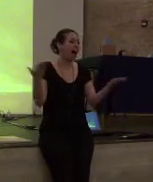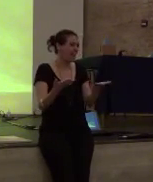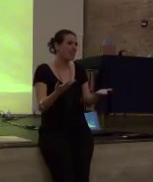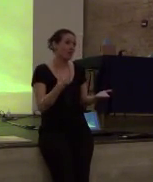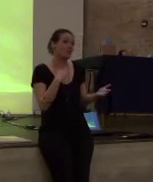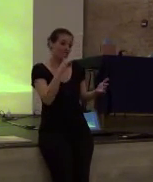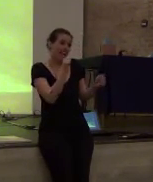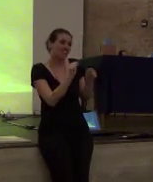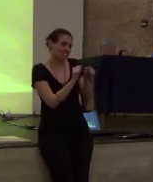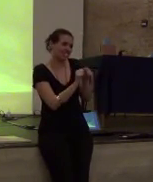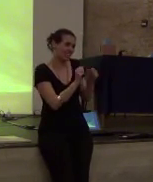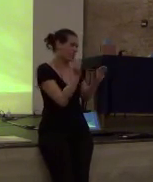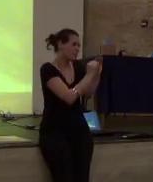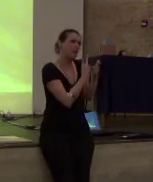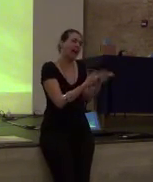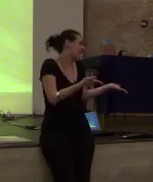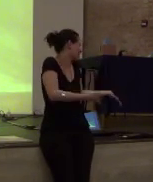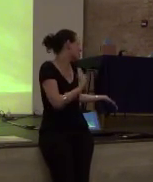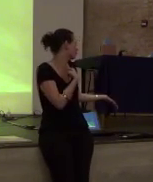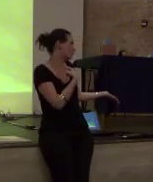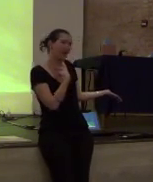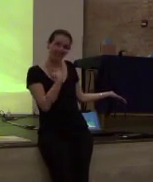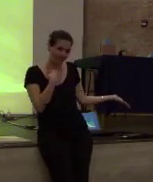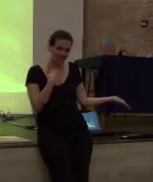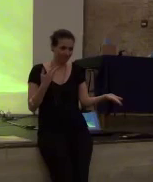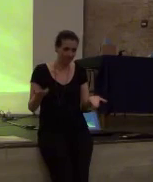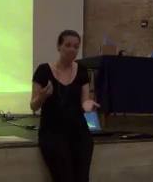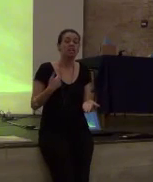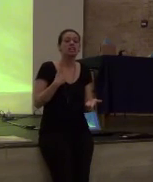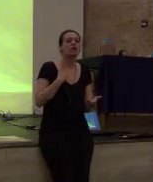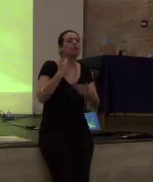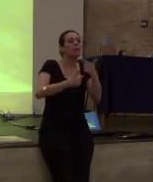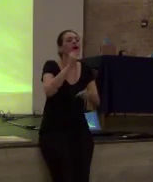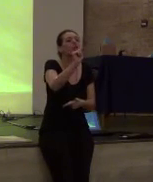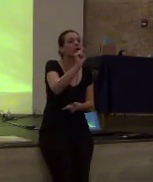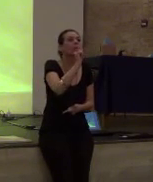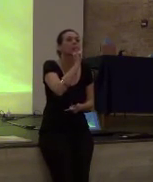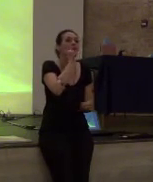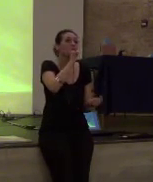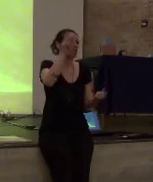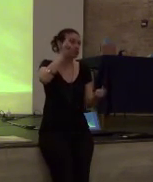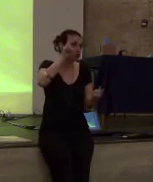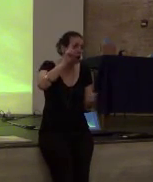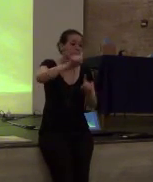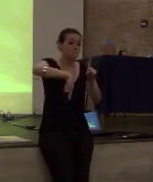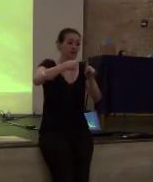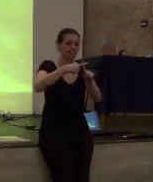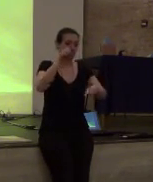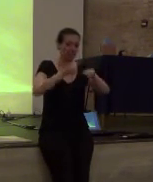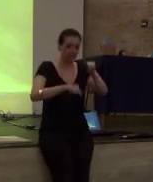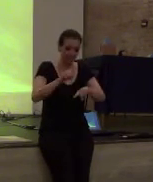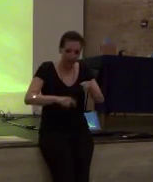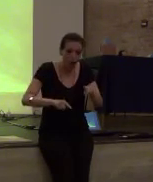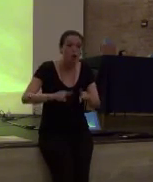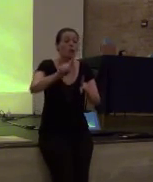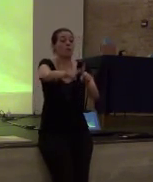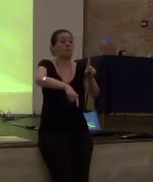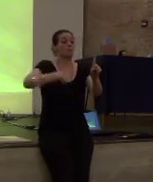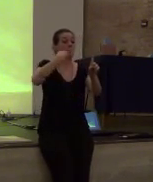o áudio português de lado. Né? Por exemplo, aqui eu poderia fazer uma contação de histórias